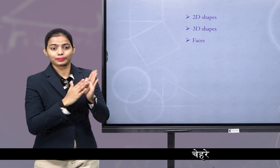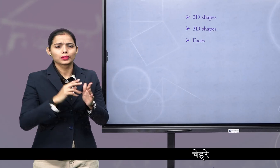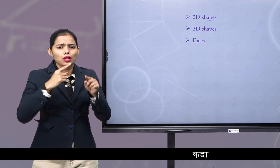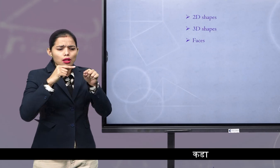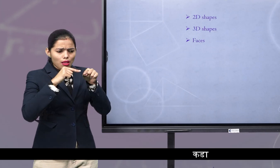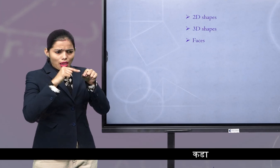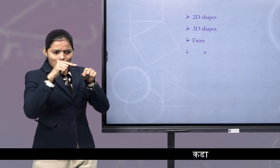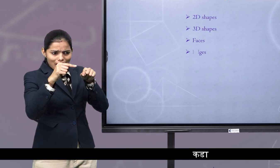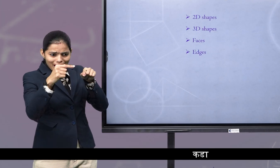कडा,